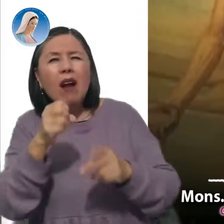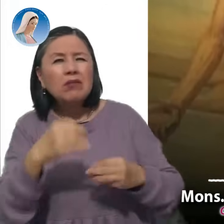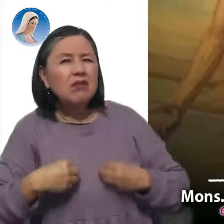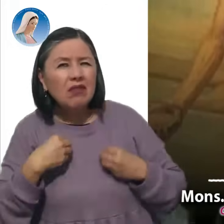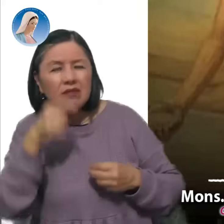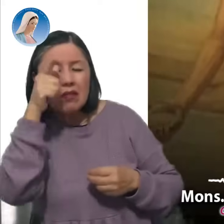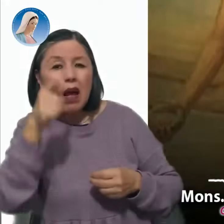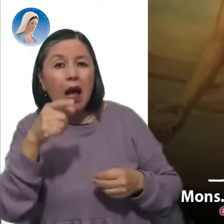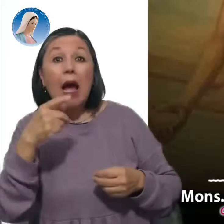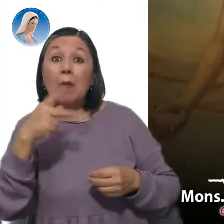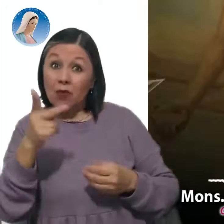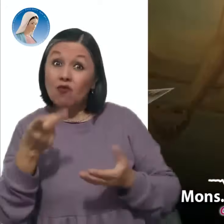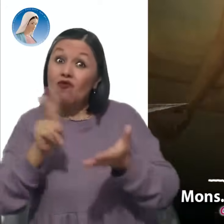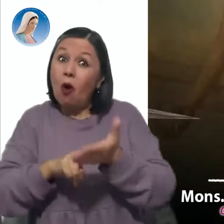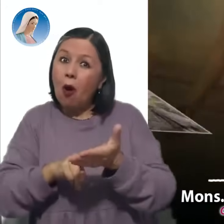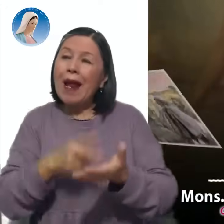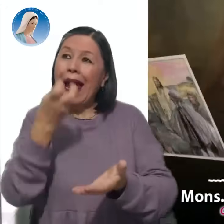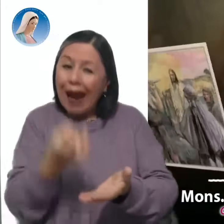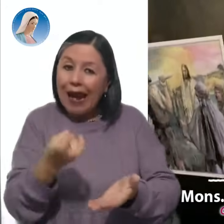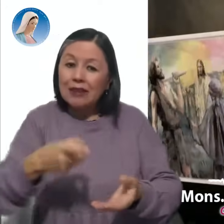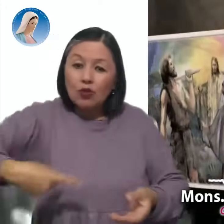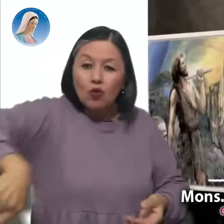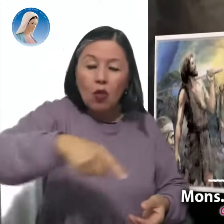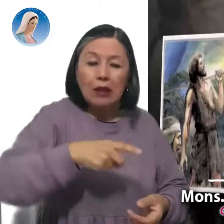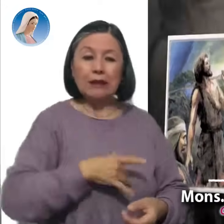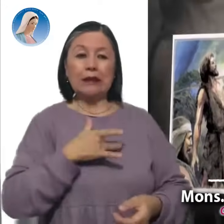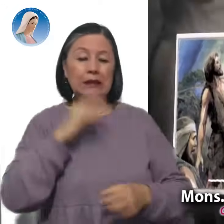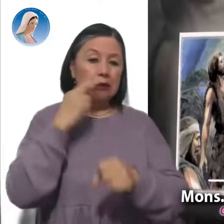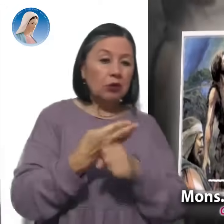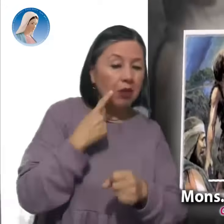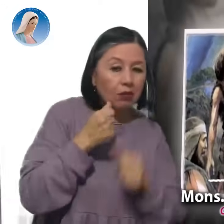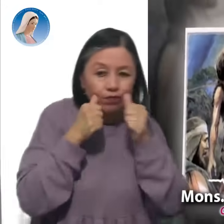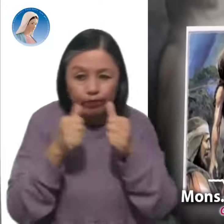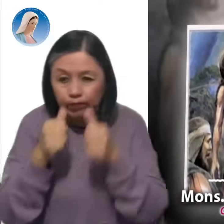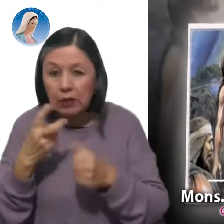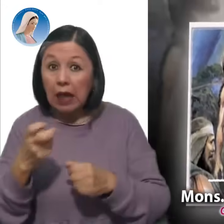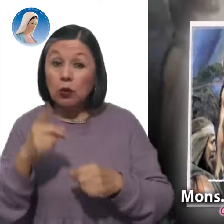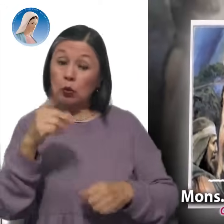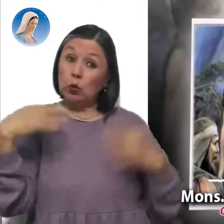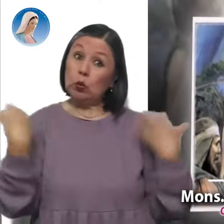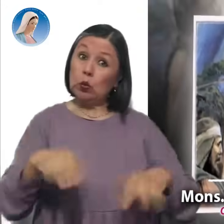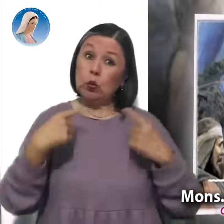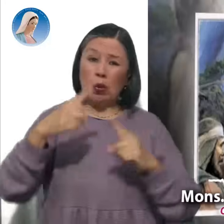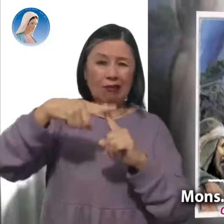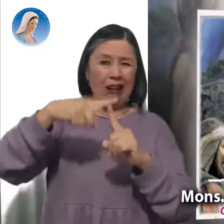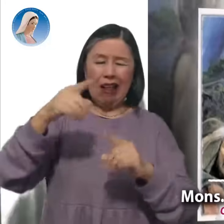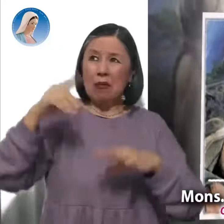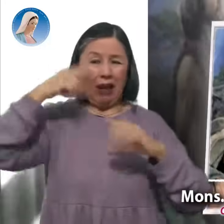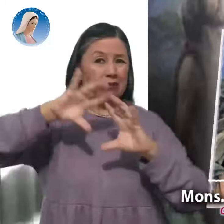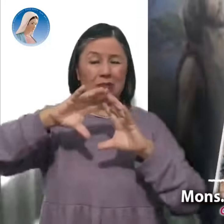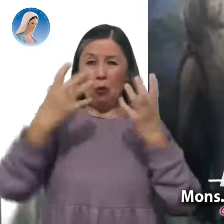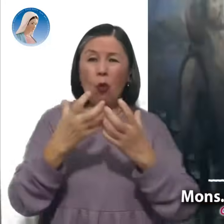implica una responsabilidad para con los demás, una misión universal, la